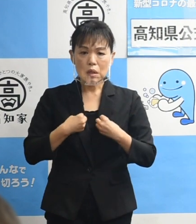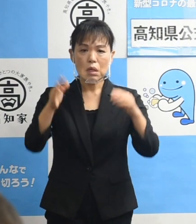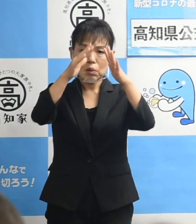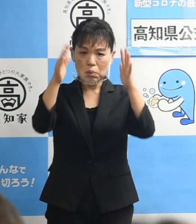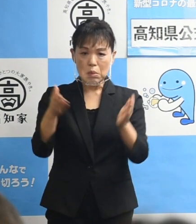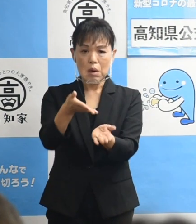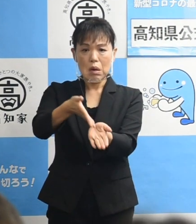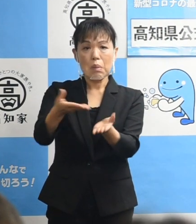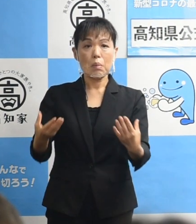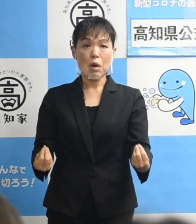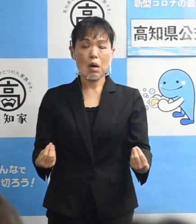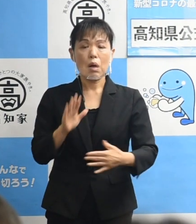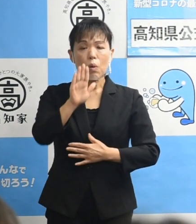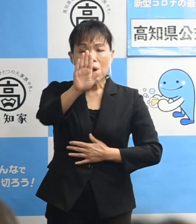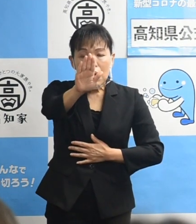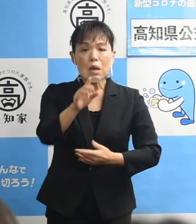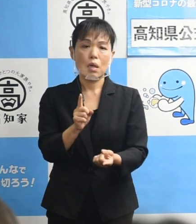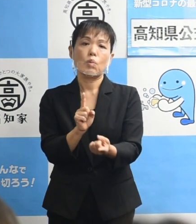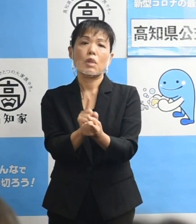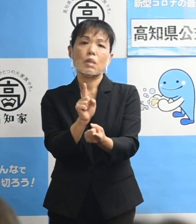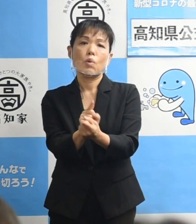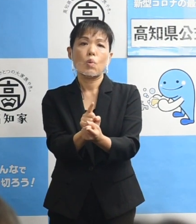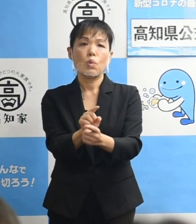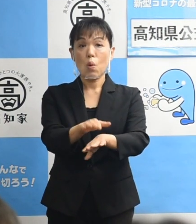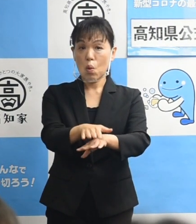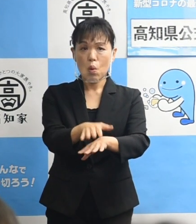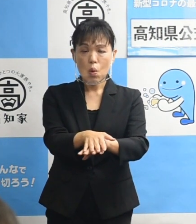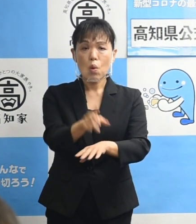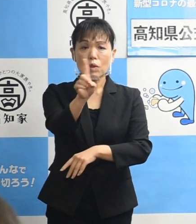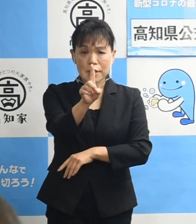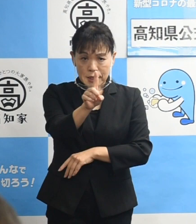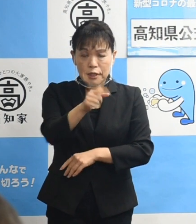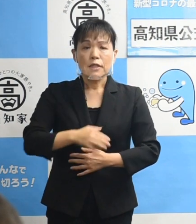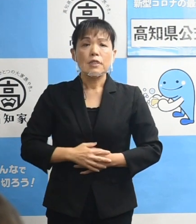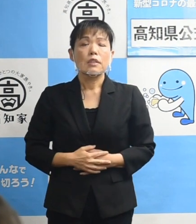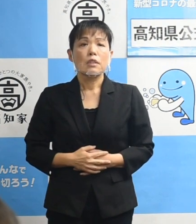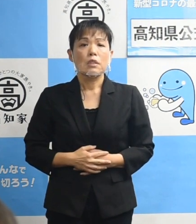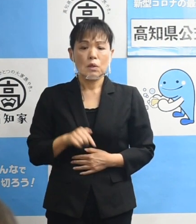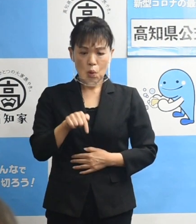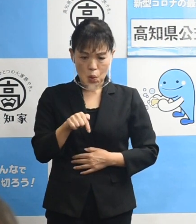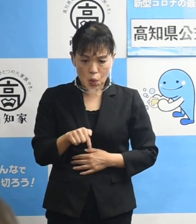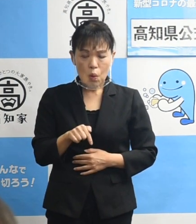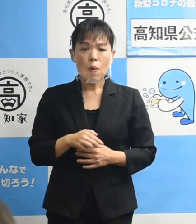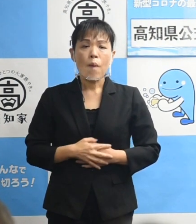でございます。そして今後の対応方針についてですが、これは